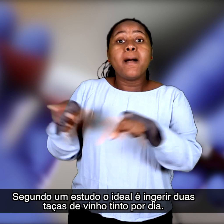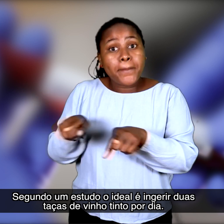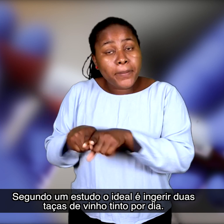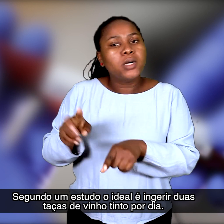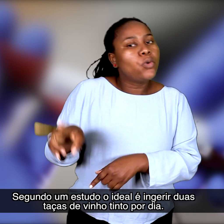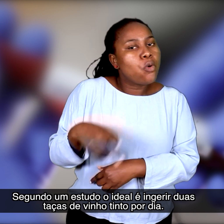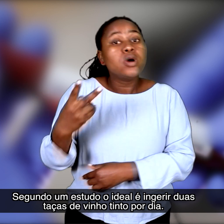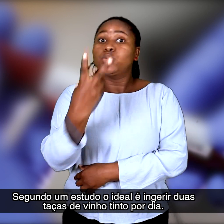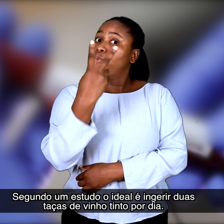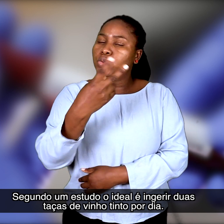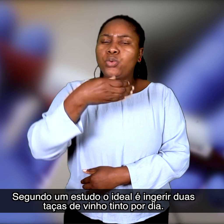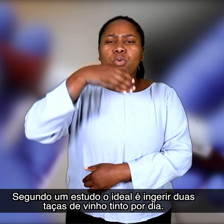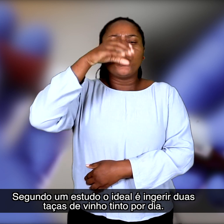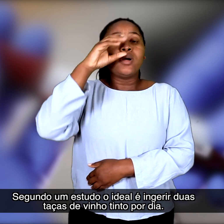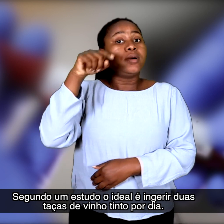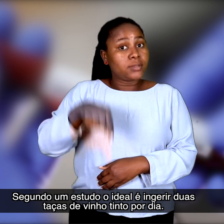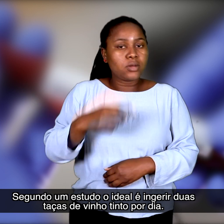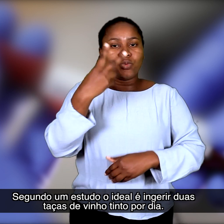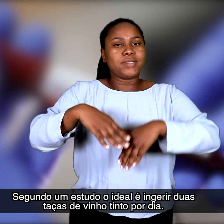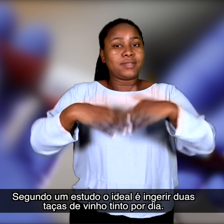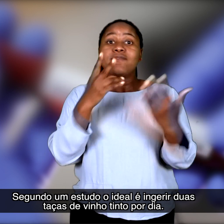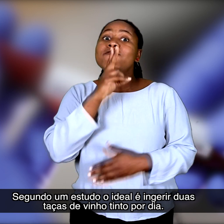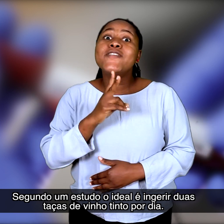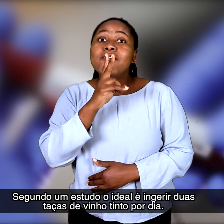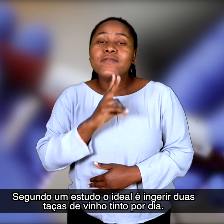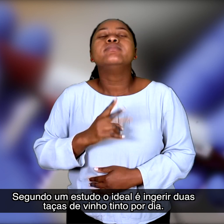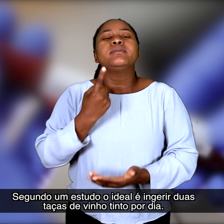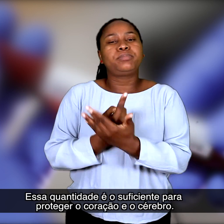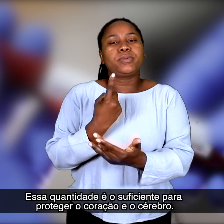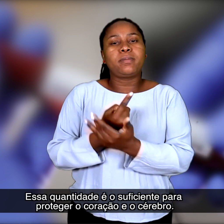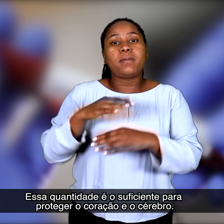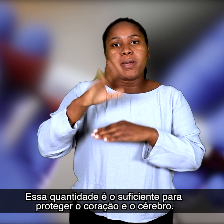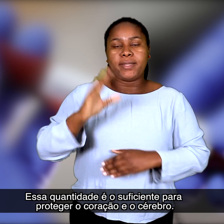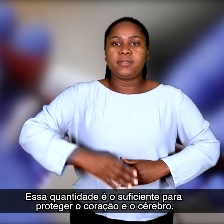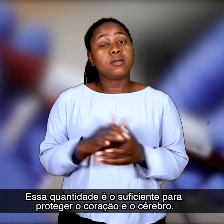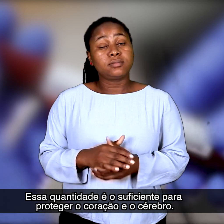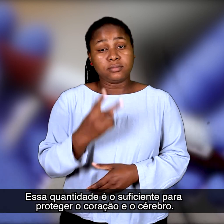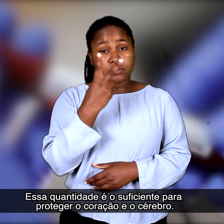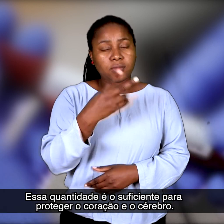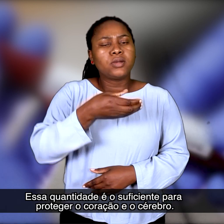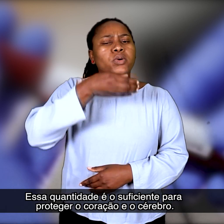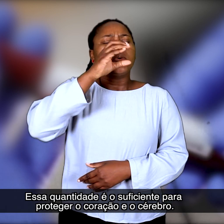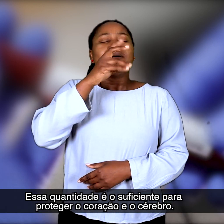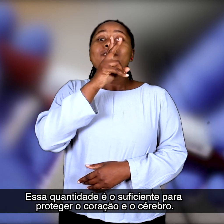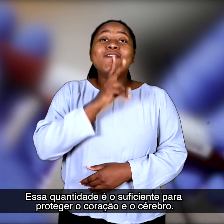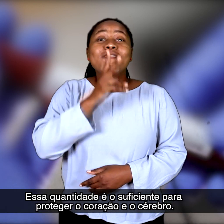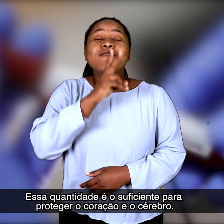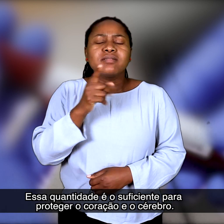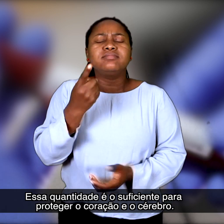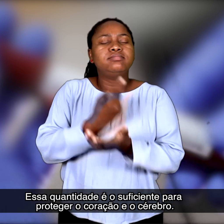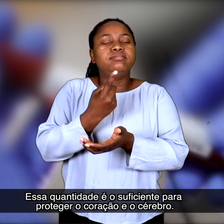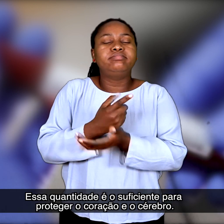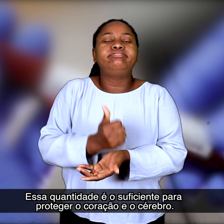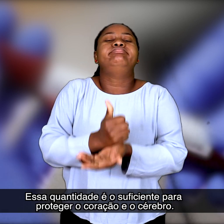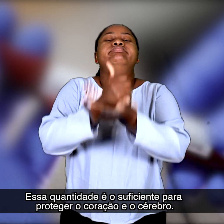Segundo um estudo, o ideal é ingerir duas taças de vinho tinto por dia. Essa quantidade é o suficiente para proteger o coração